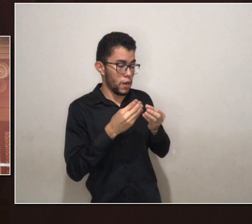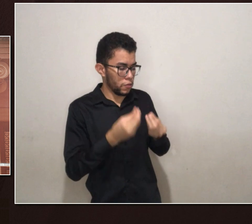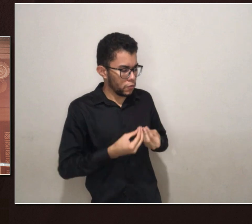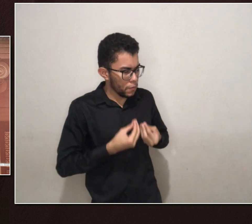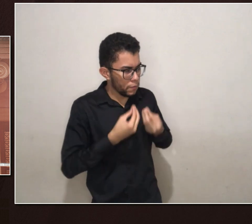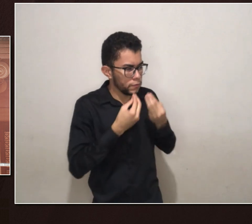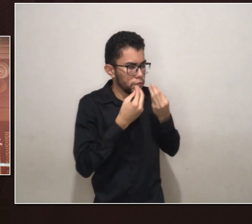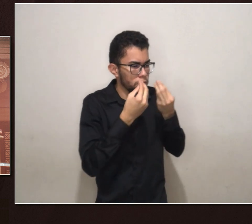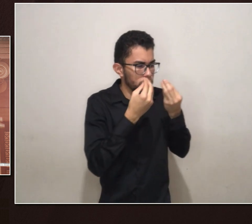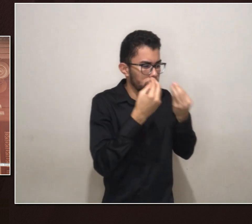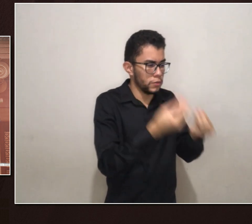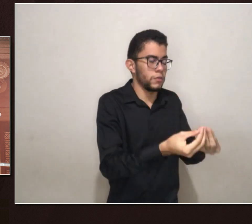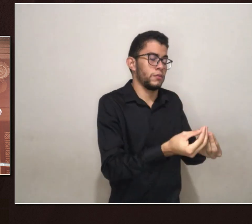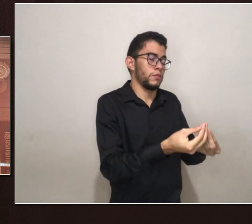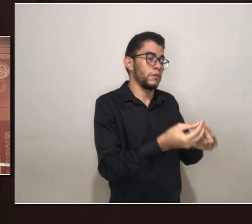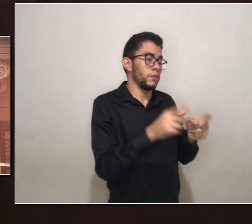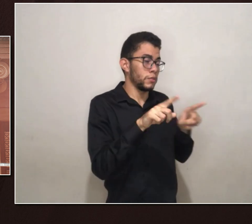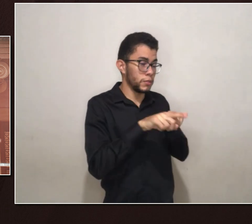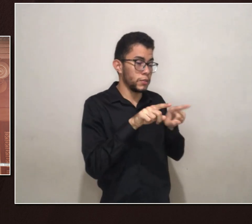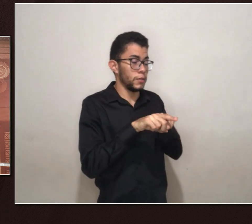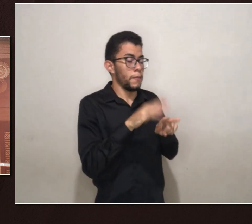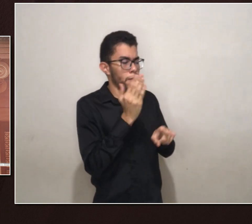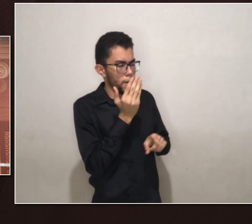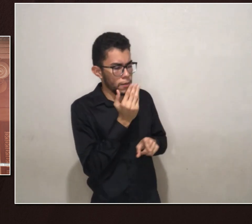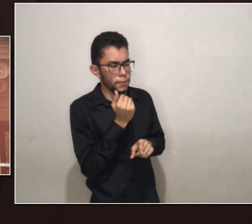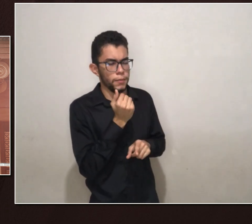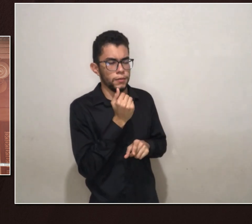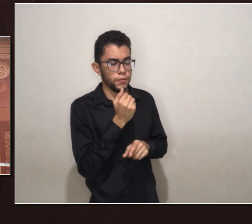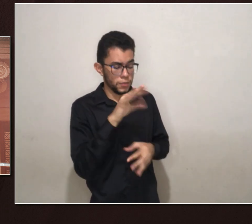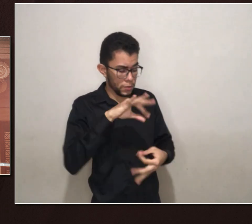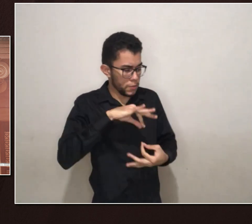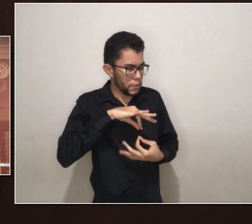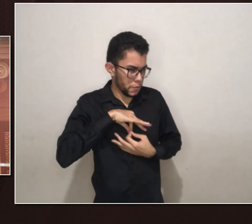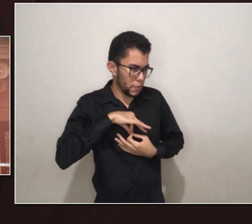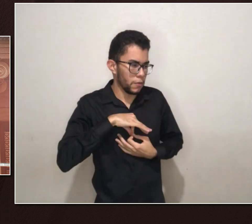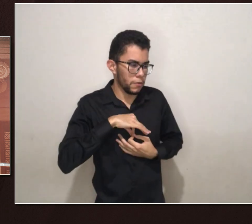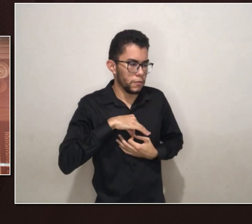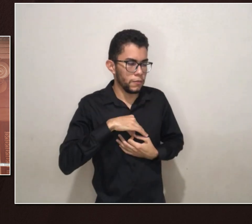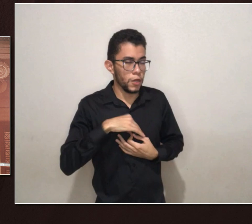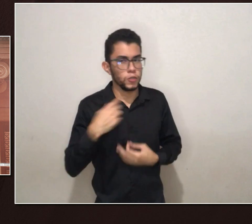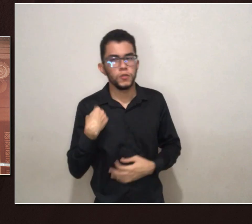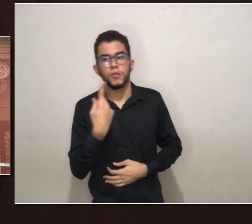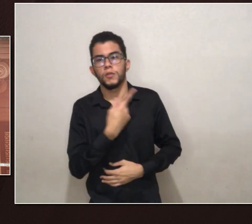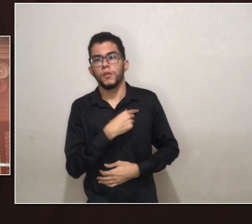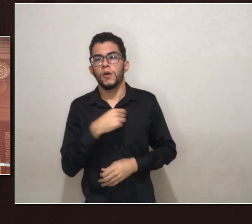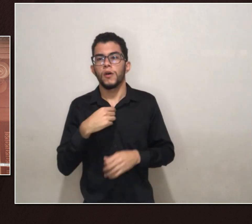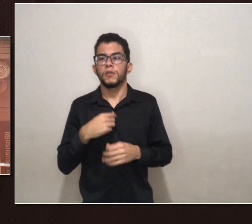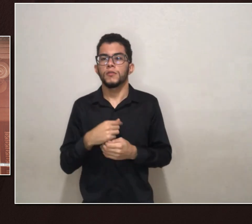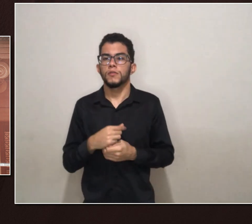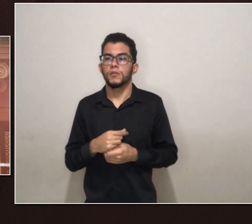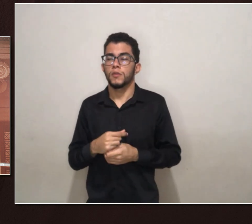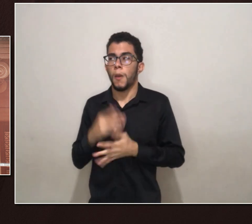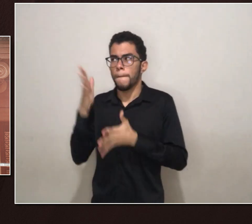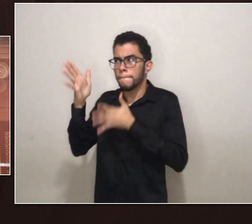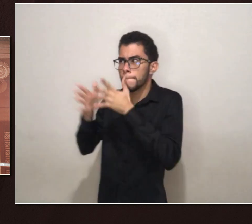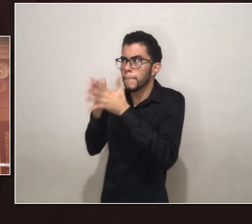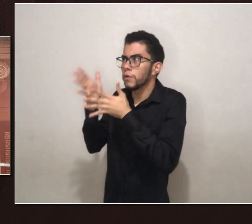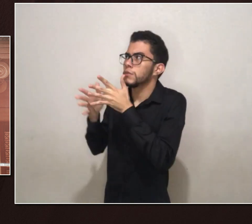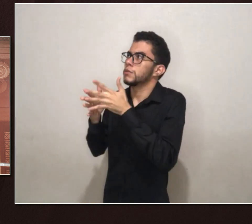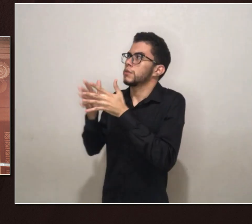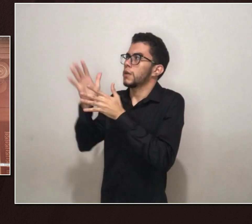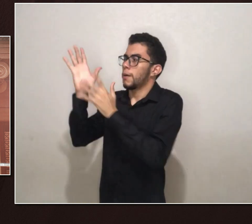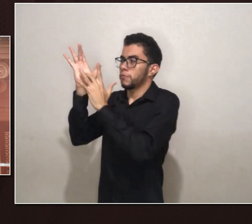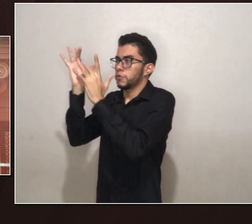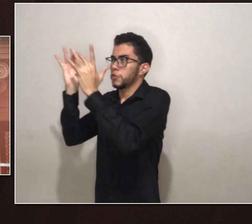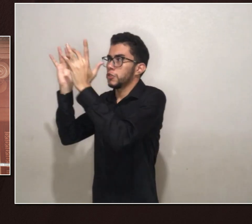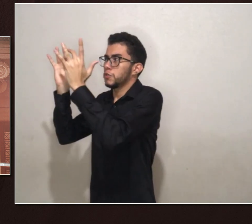se alimentava do Pai. E nós, a igreja, vivemos por Jesus porque nós nos alimentamos de Jesus. Irmão, não é a doutrina que nos